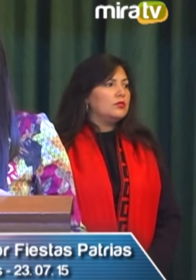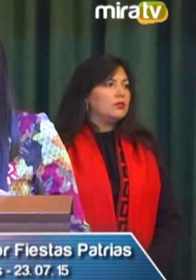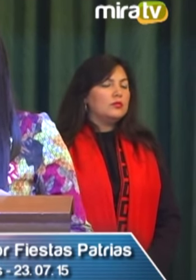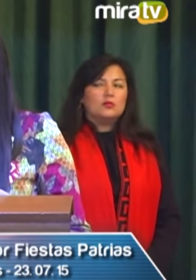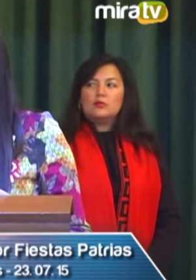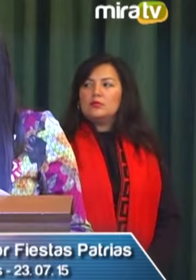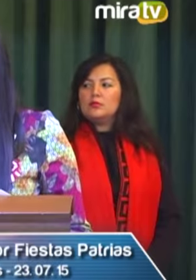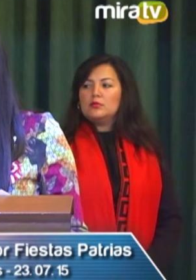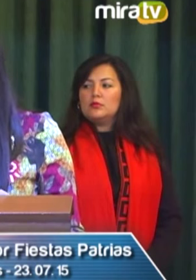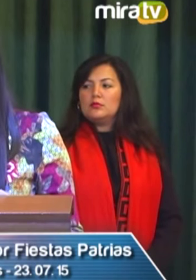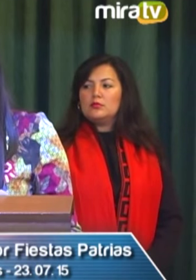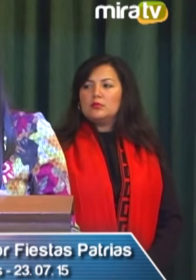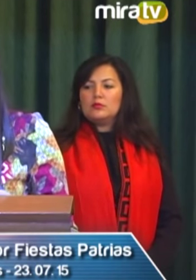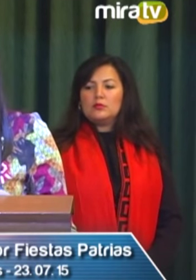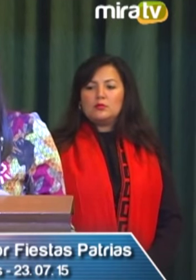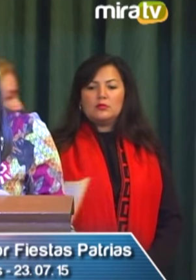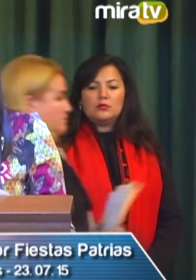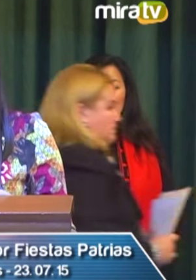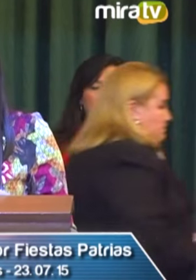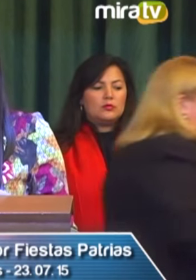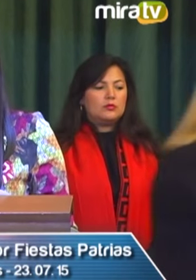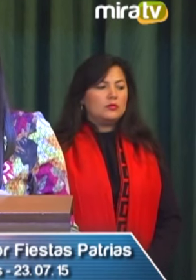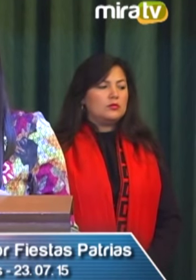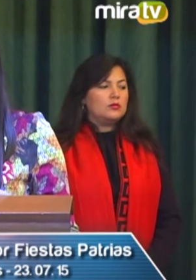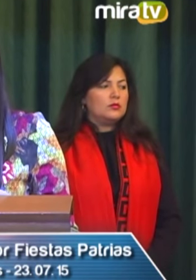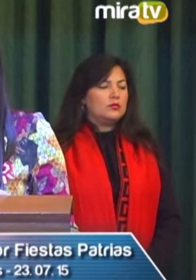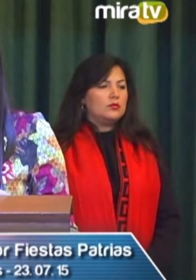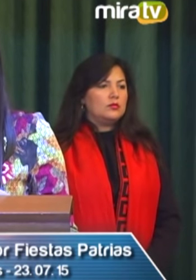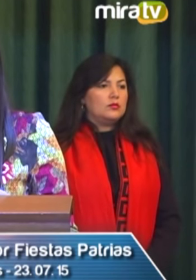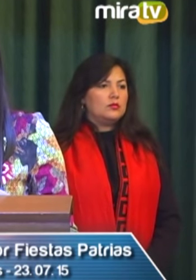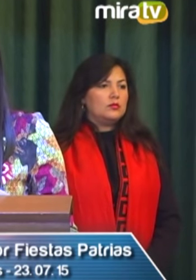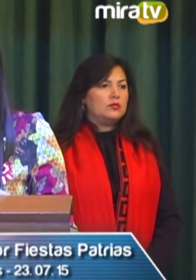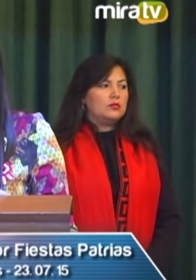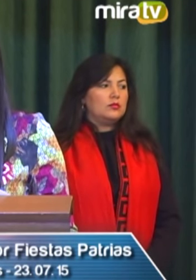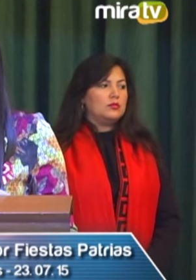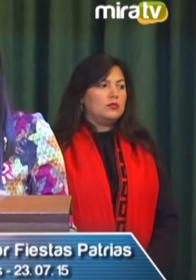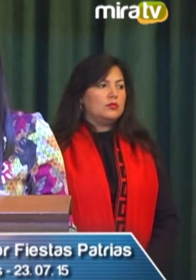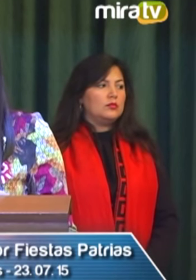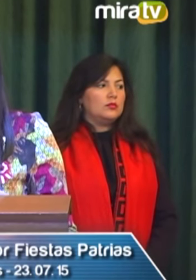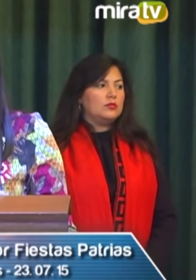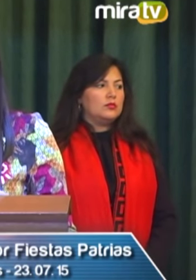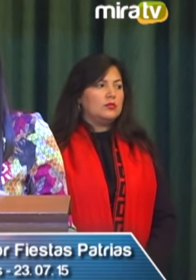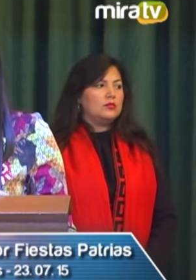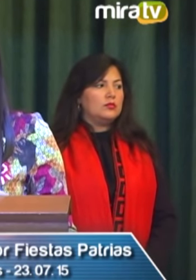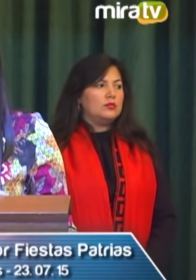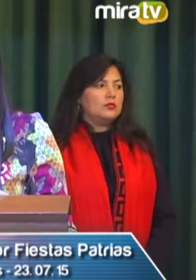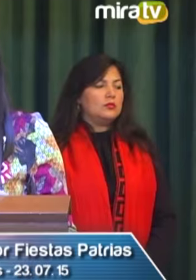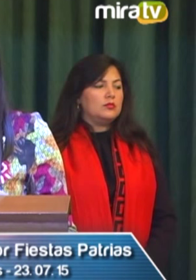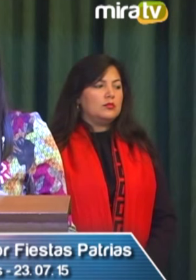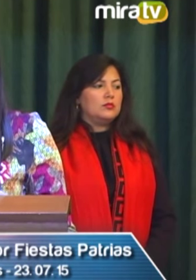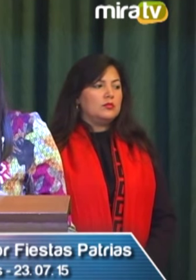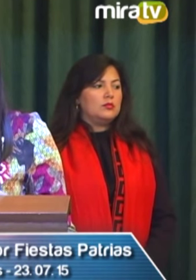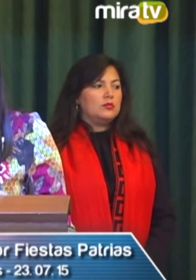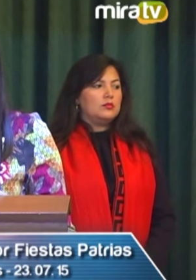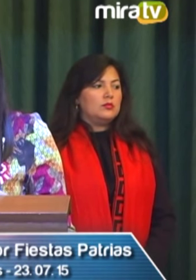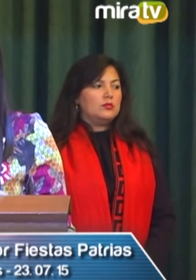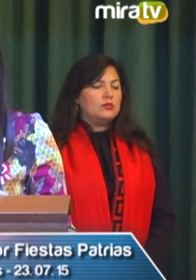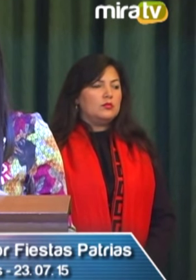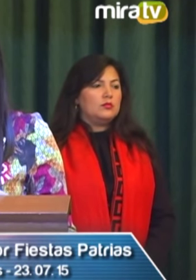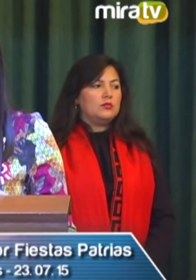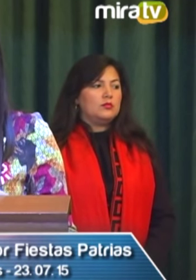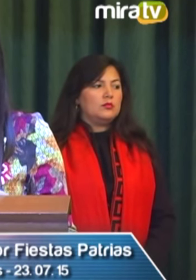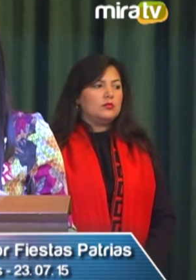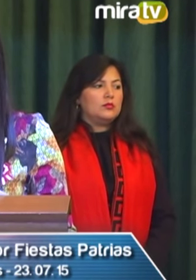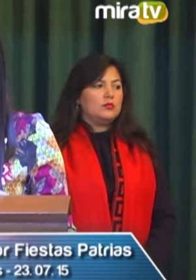democrático. En noviembre del 2000 fue elegido presidente del Jurado Nacional de Elecciones por la Sala Plena de la